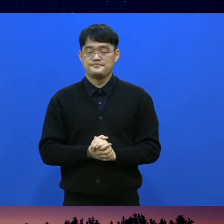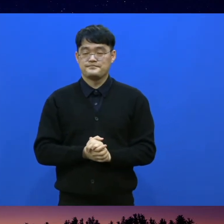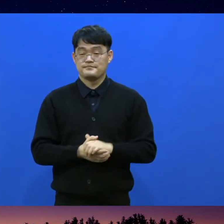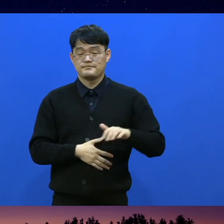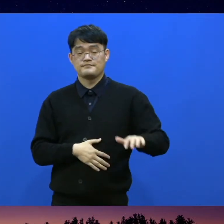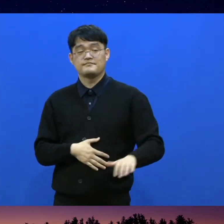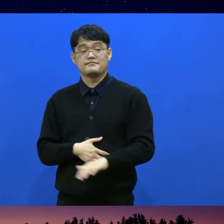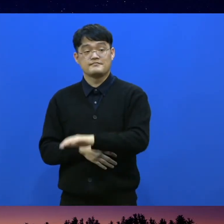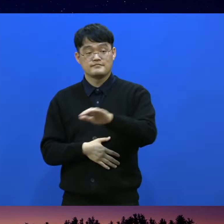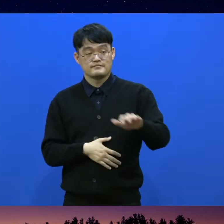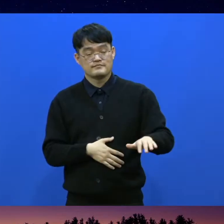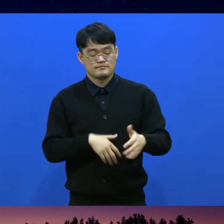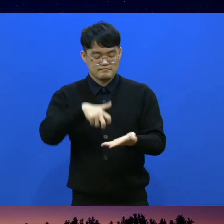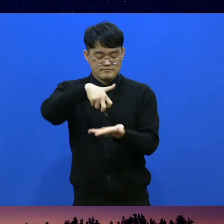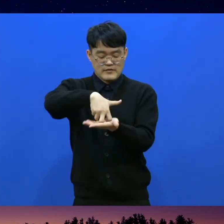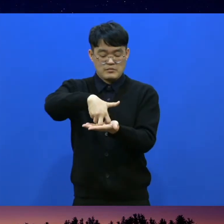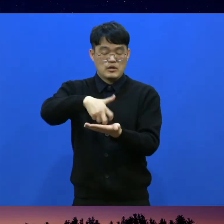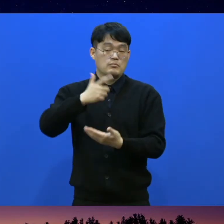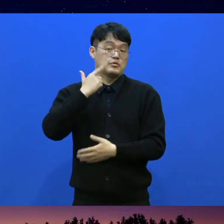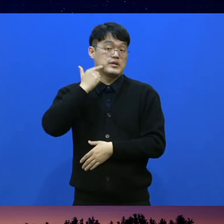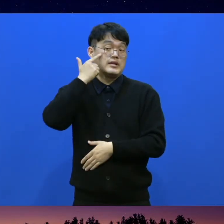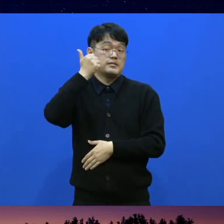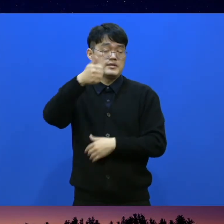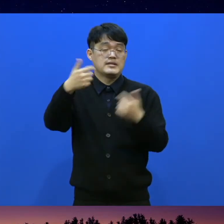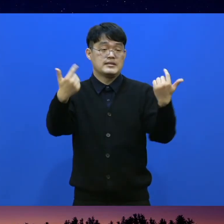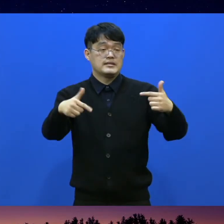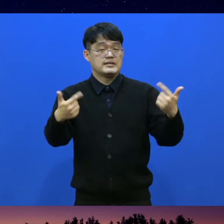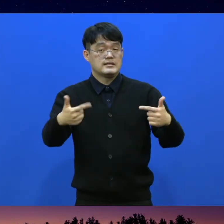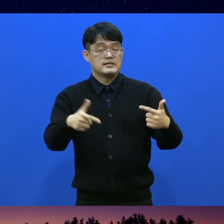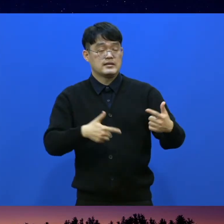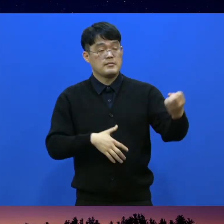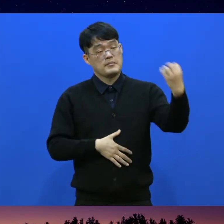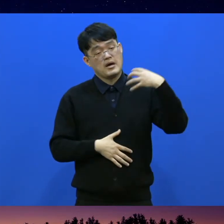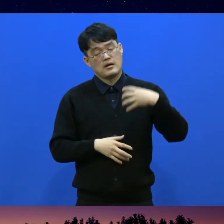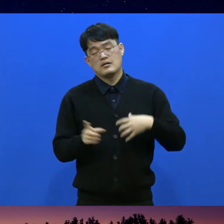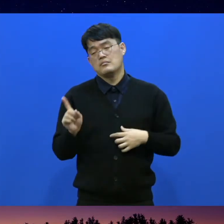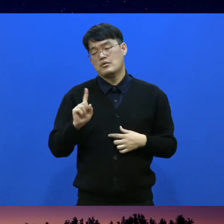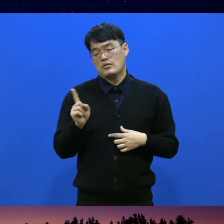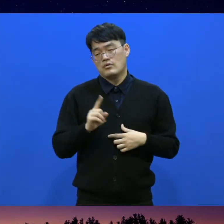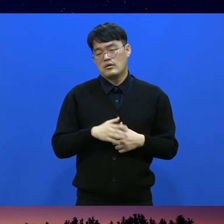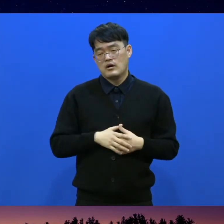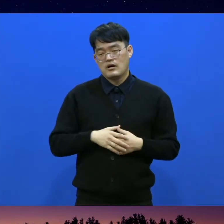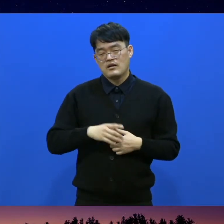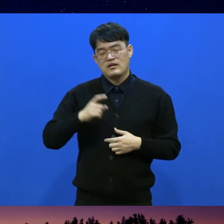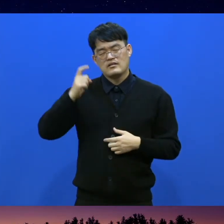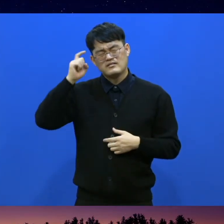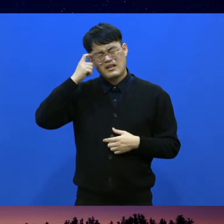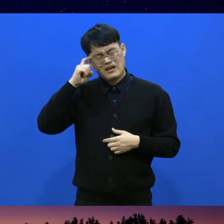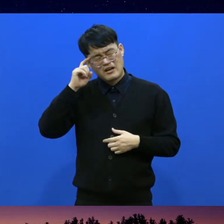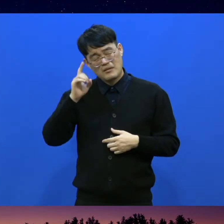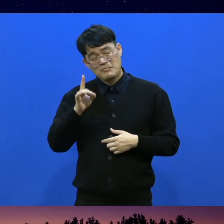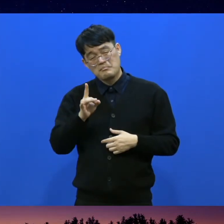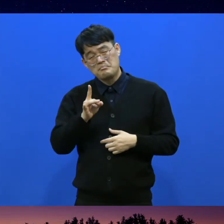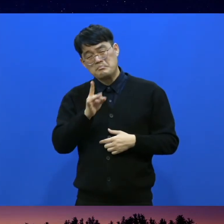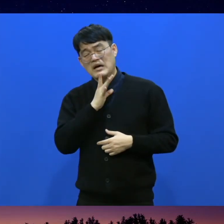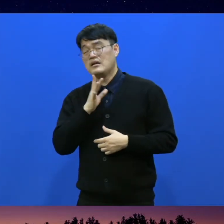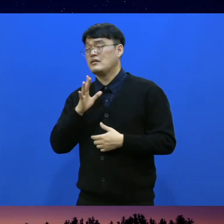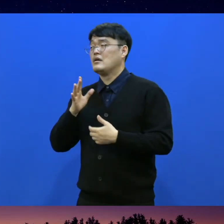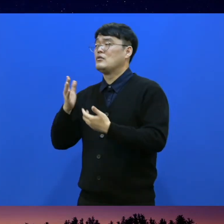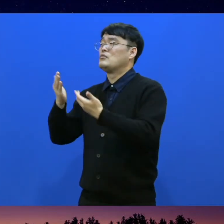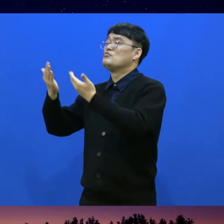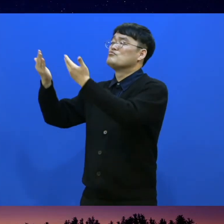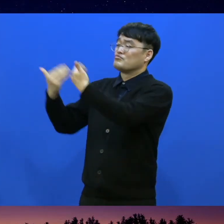우리 올로 목사님이 전에부터 늘 하신 말씀 늘 기억이 나요. 생각만 해도 주시는데 내가 생각이 너무 작았다는